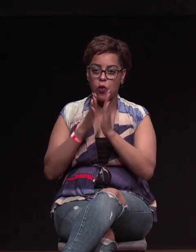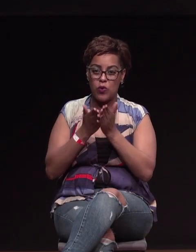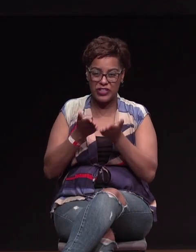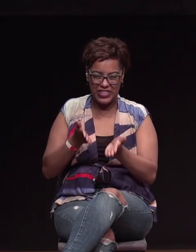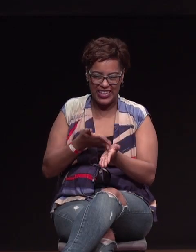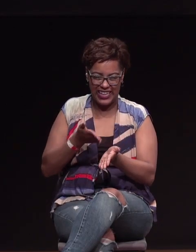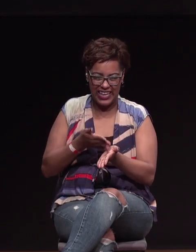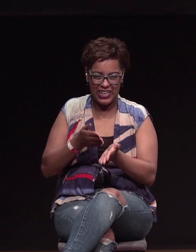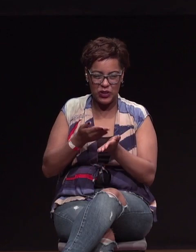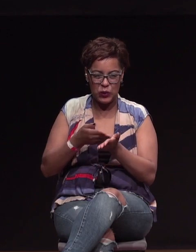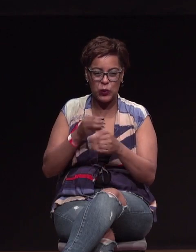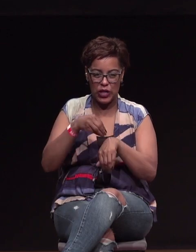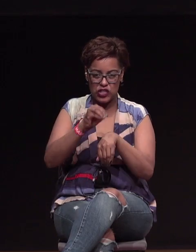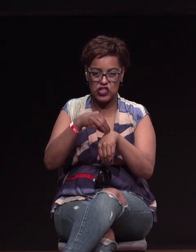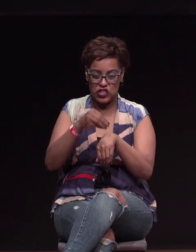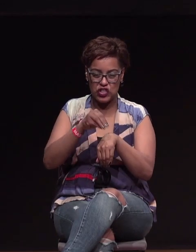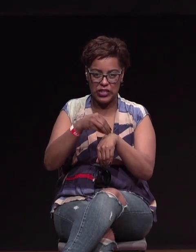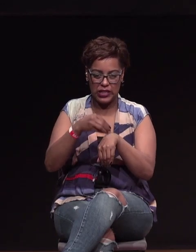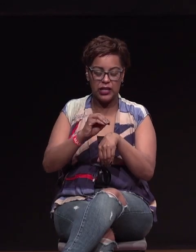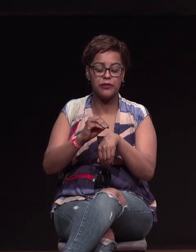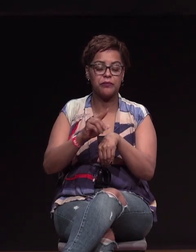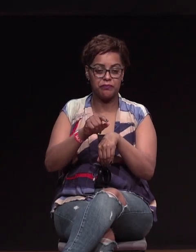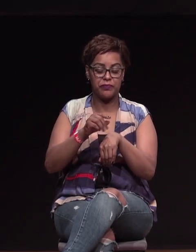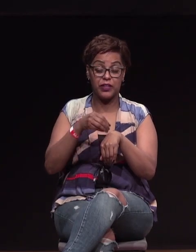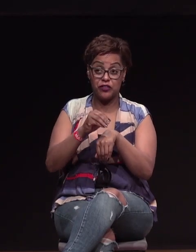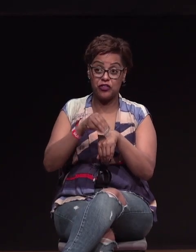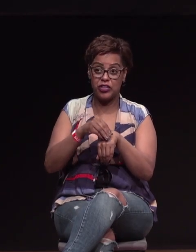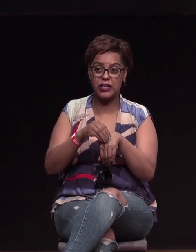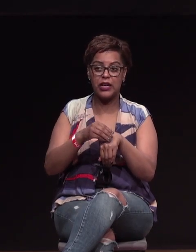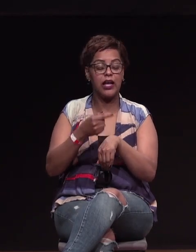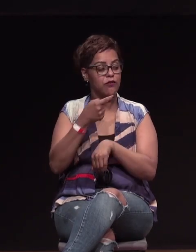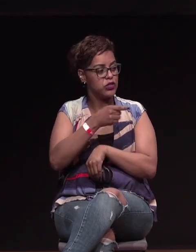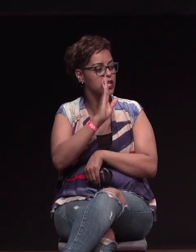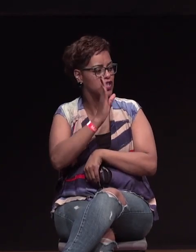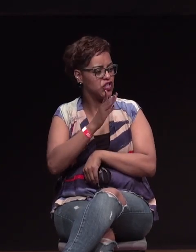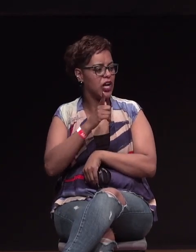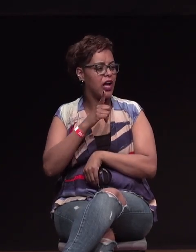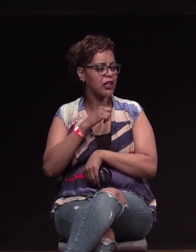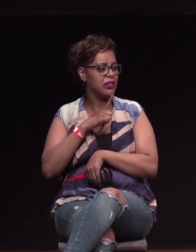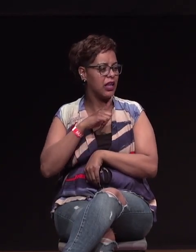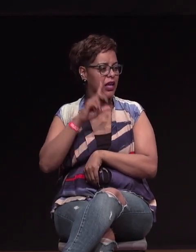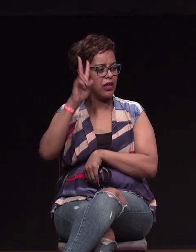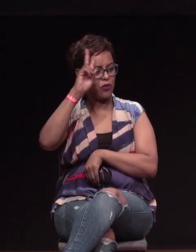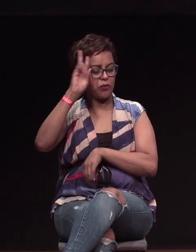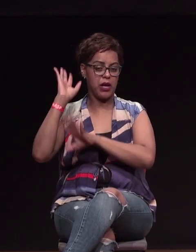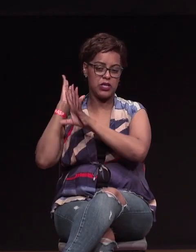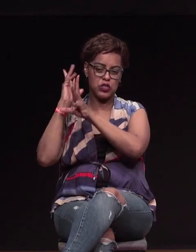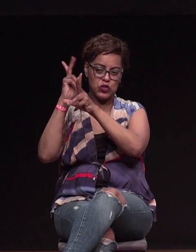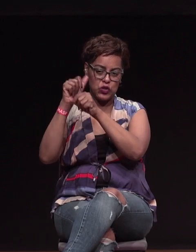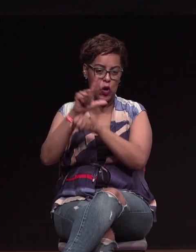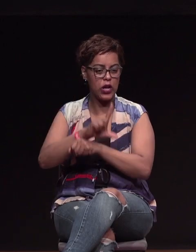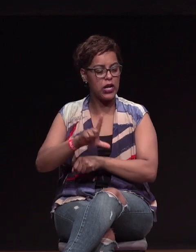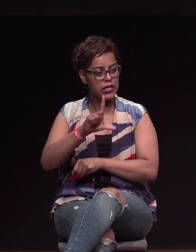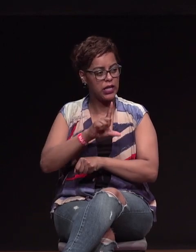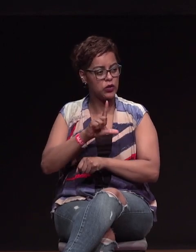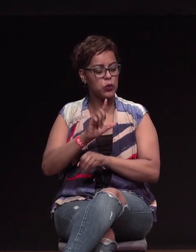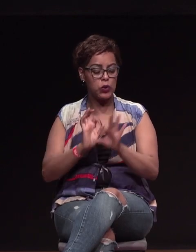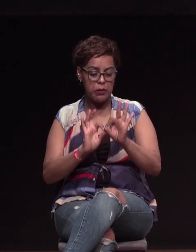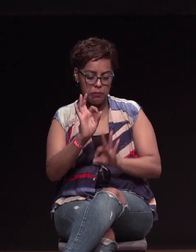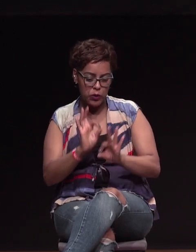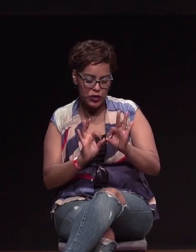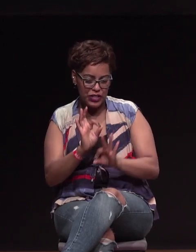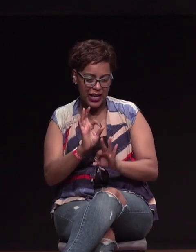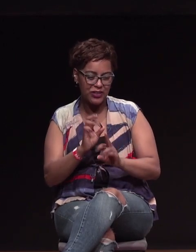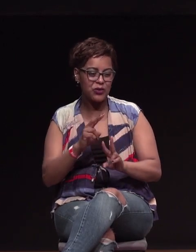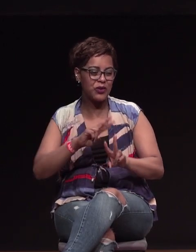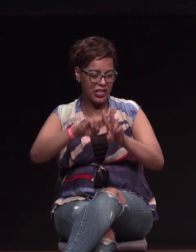de tarde, partindo de você, que já tem uma história na literatura, de você também com um projeto, e aí vim